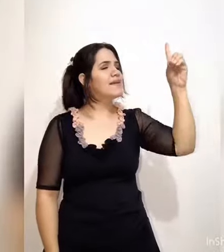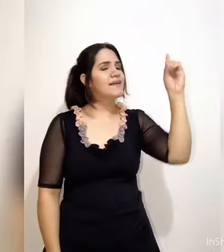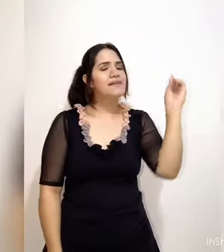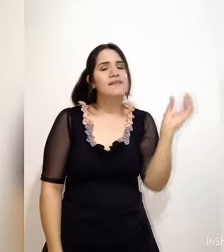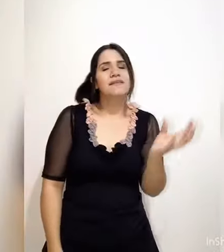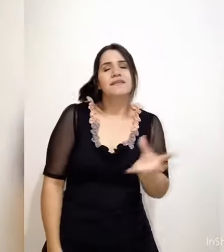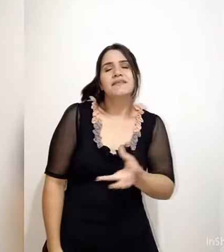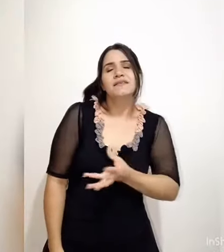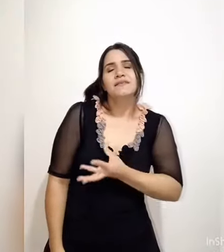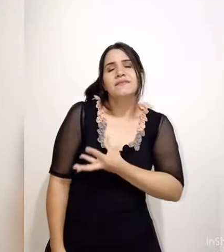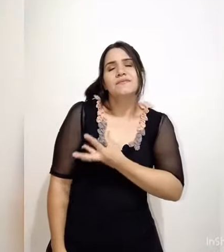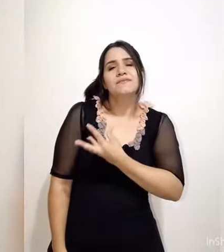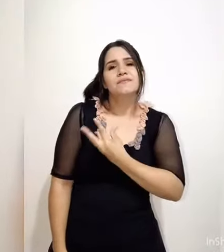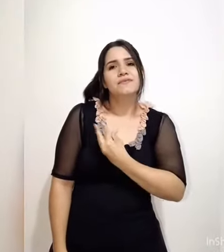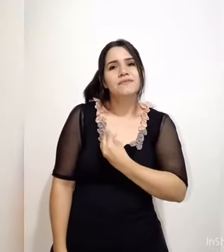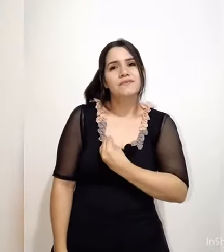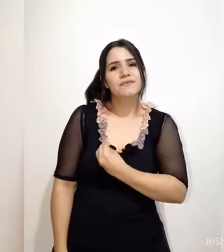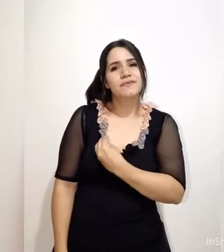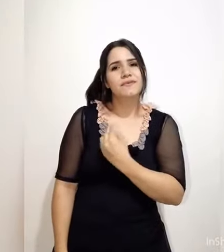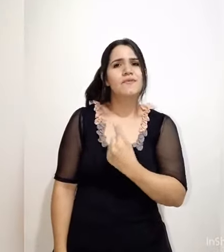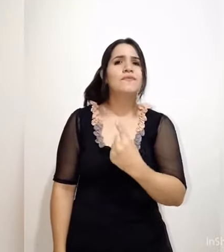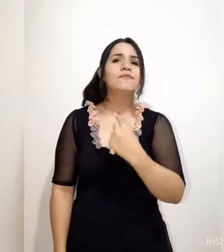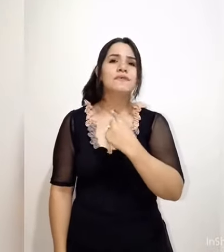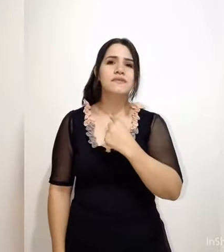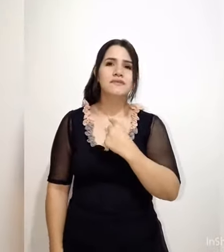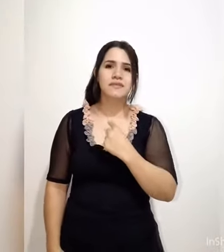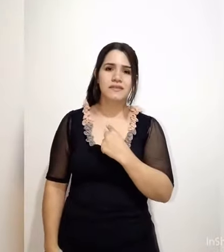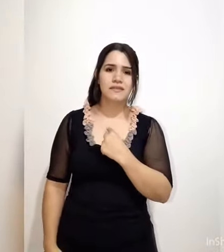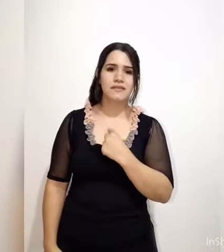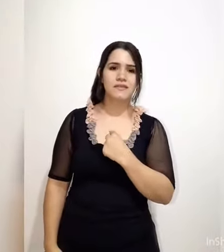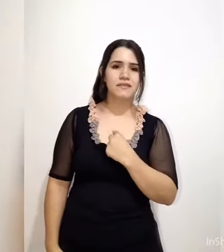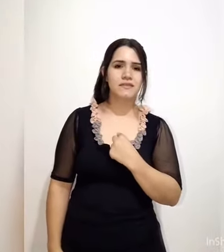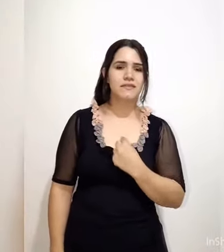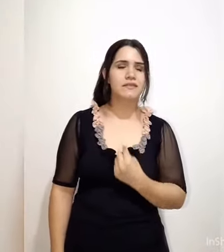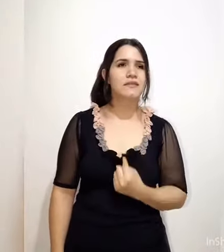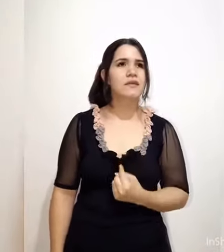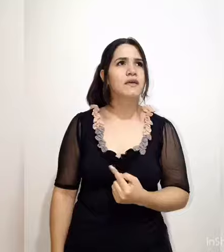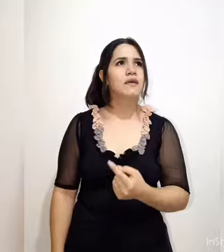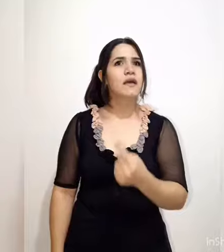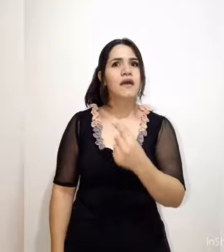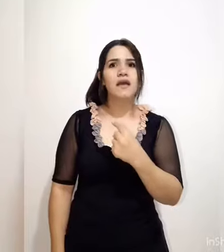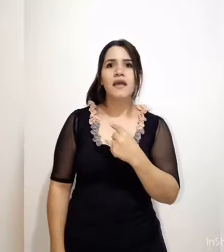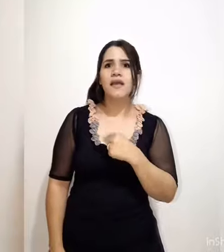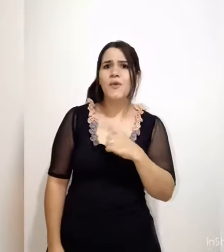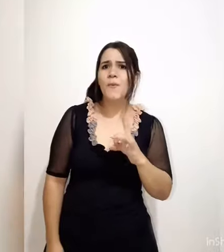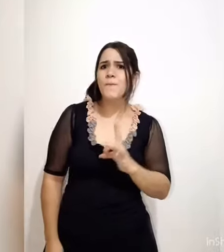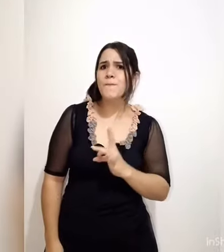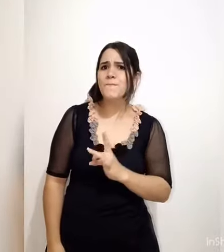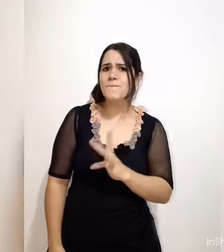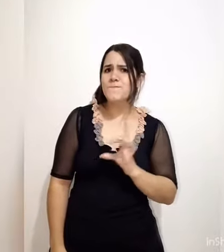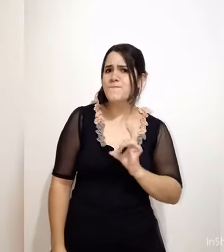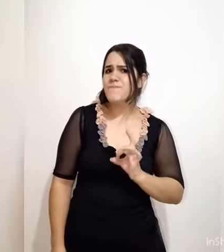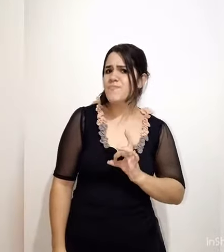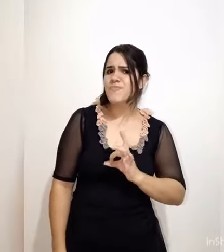eterna salvação Nada devo